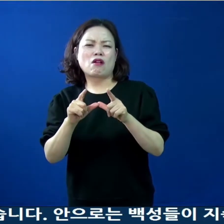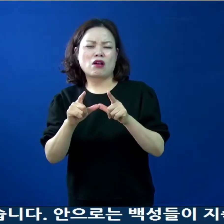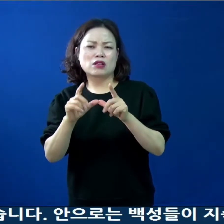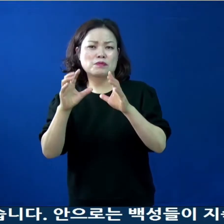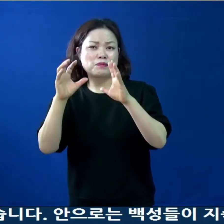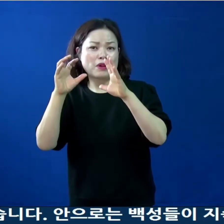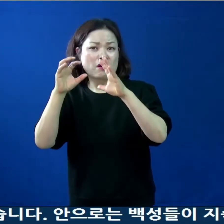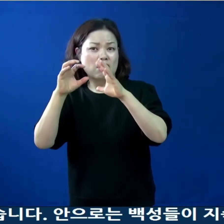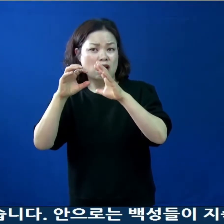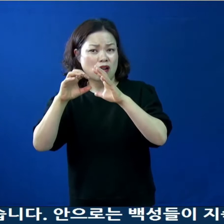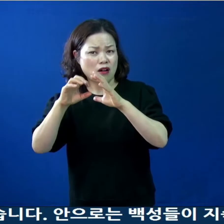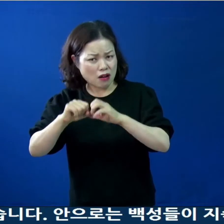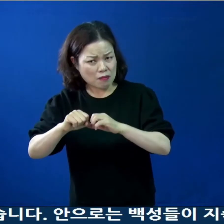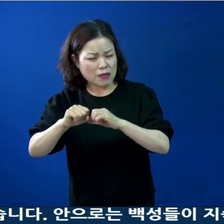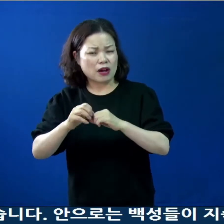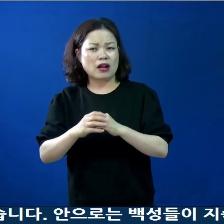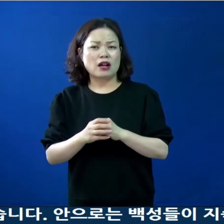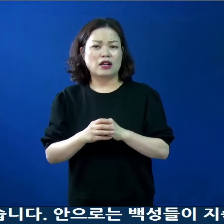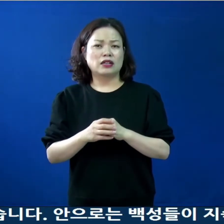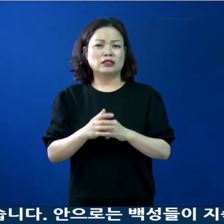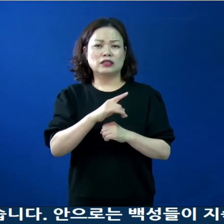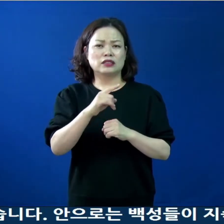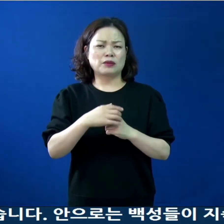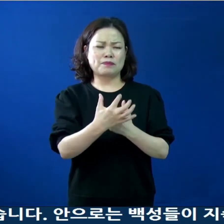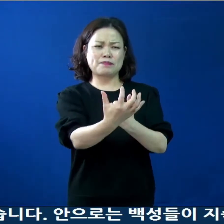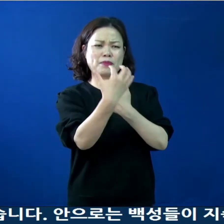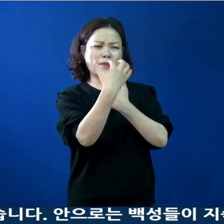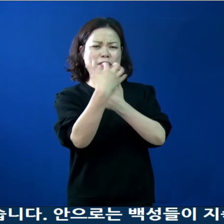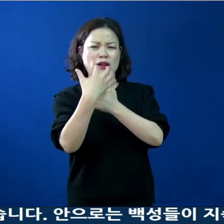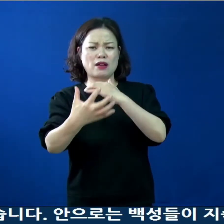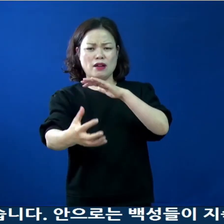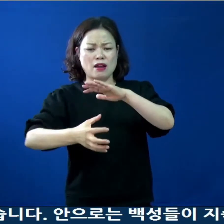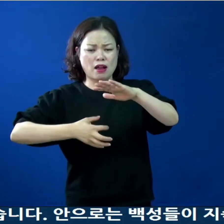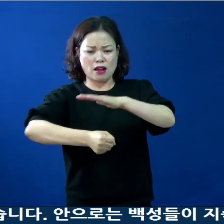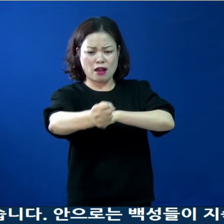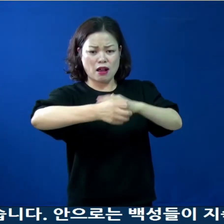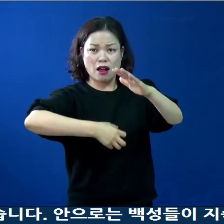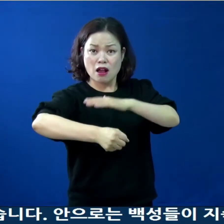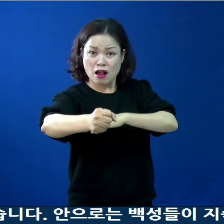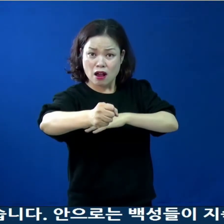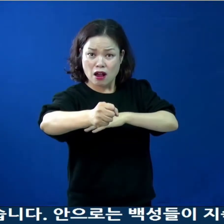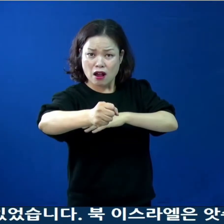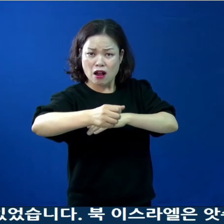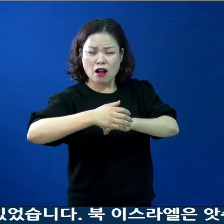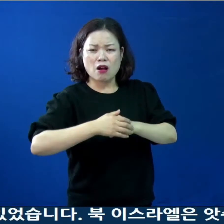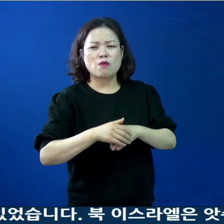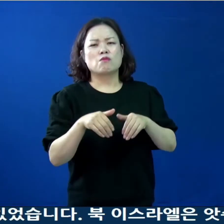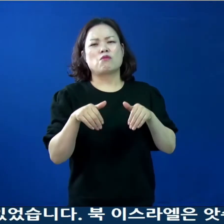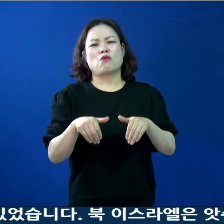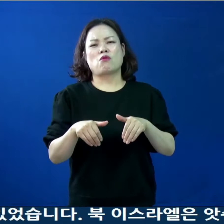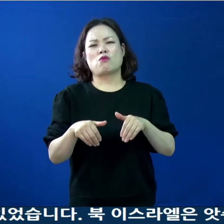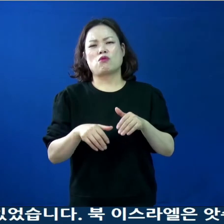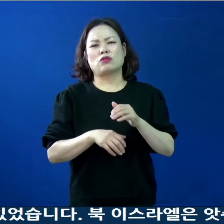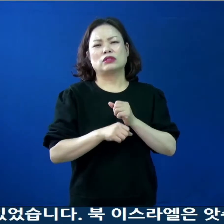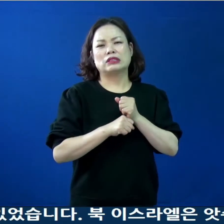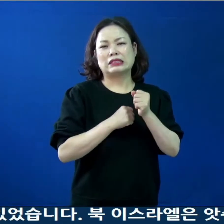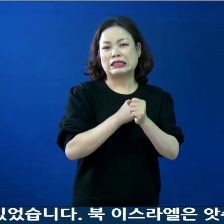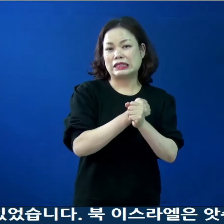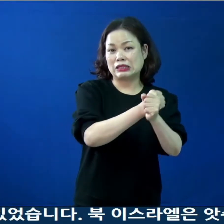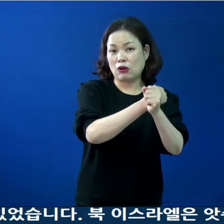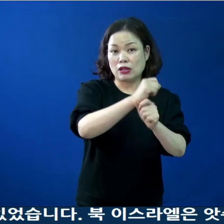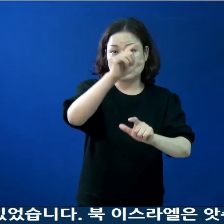갑니다. 아수르의 끊임없는 공격과 약탈, 그리고 이제 포로로 많이 끌려간 그런 상황